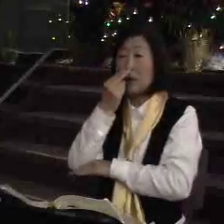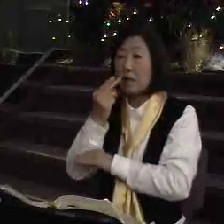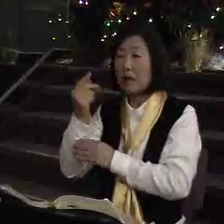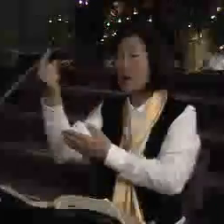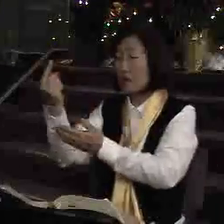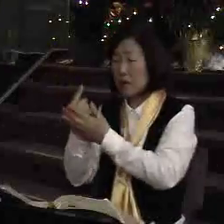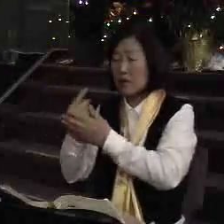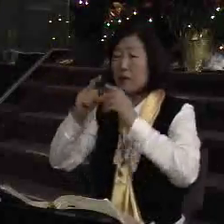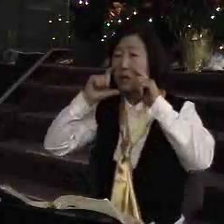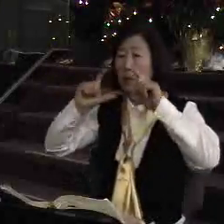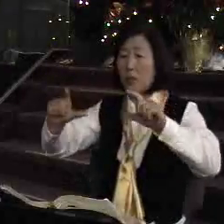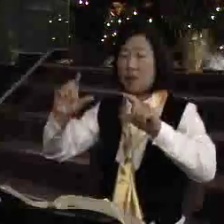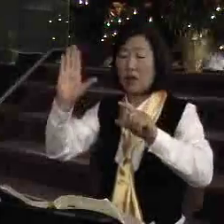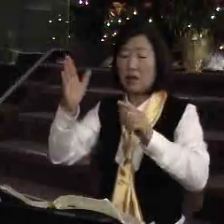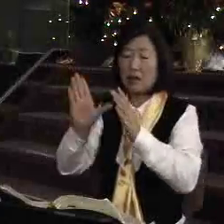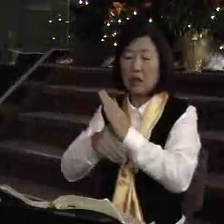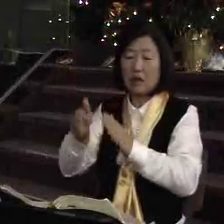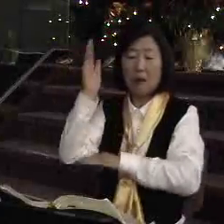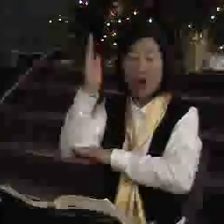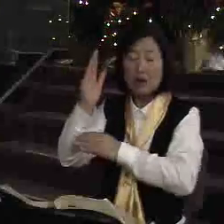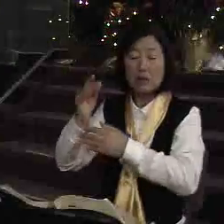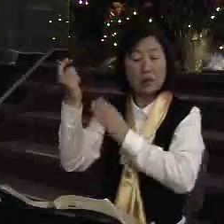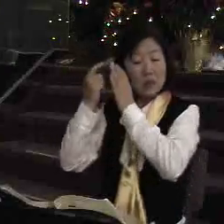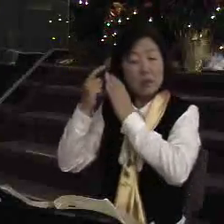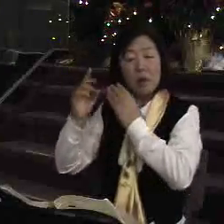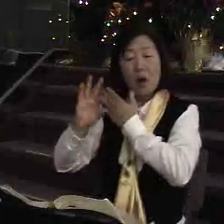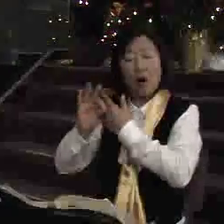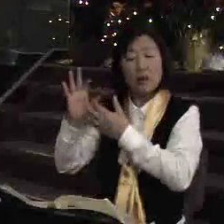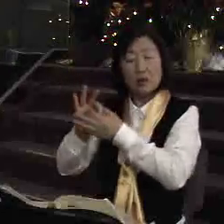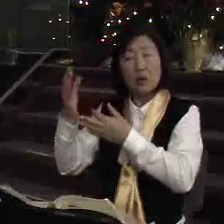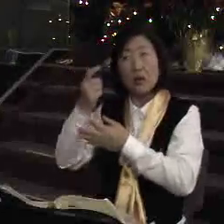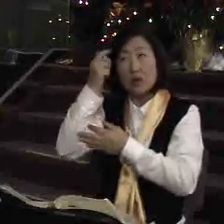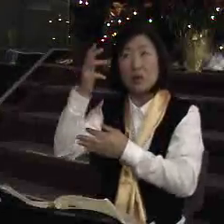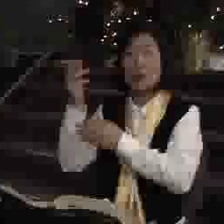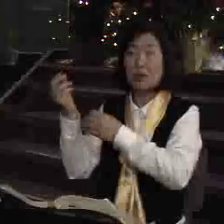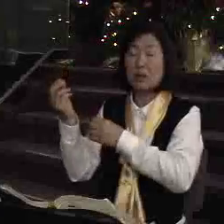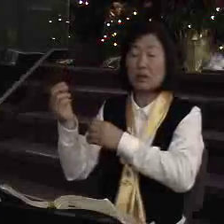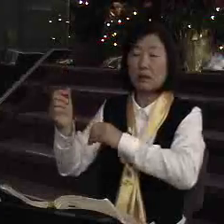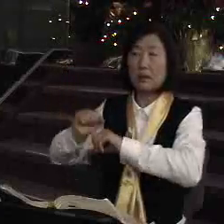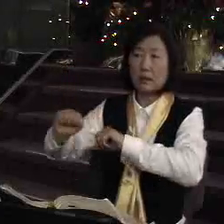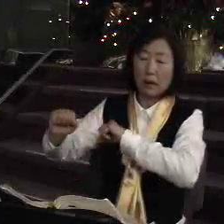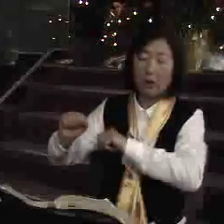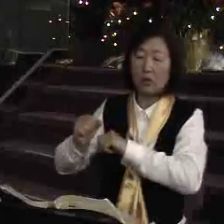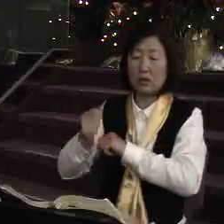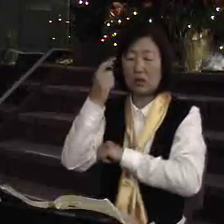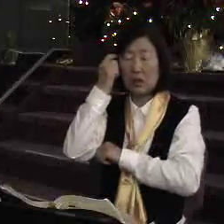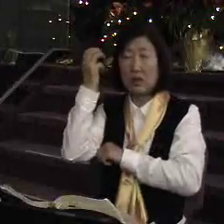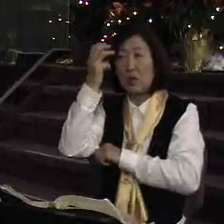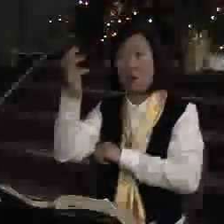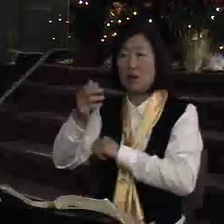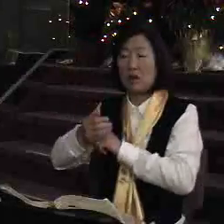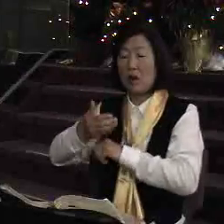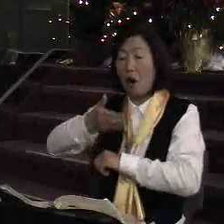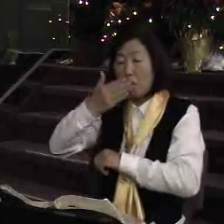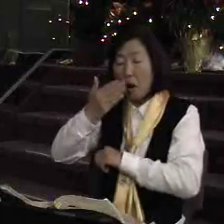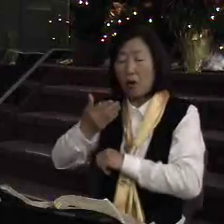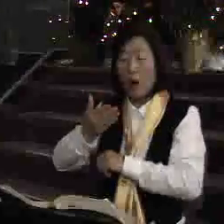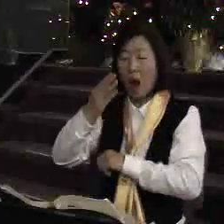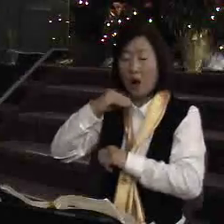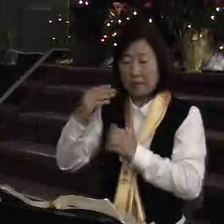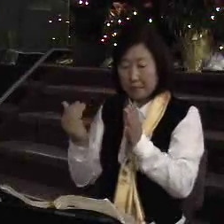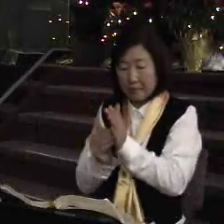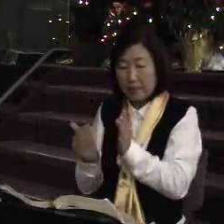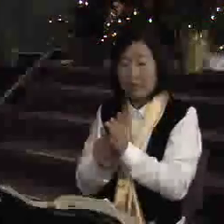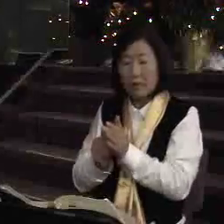임재로 선포될 때에 이 말씀을 들으면서 내가 영성이 살고 영혼이 이제 그 음식을 먹고 우리의 믿음이